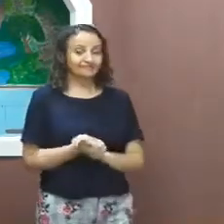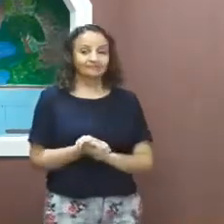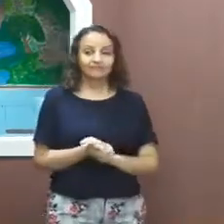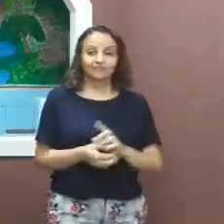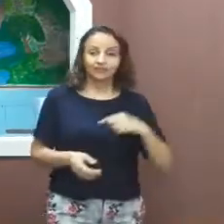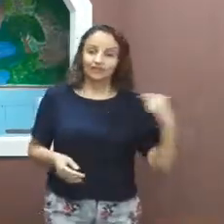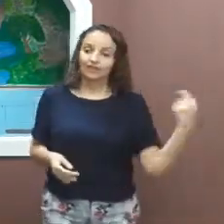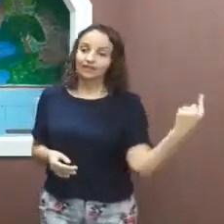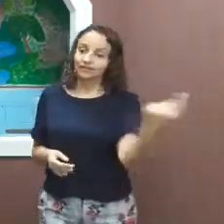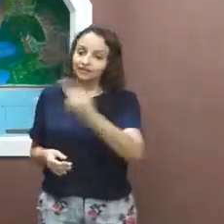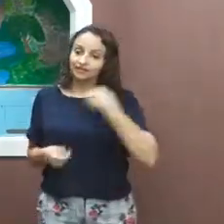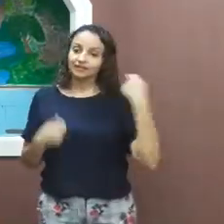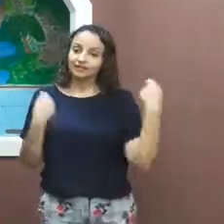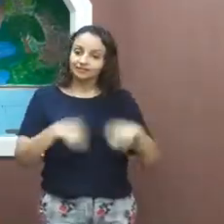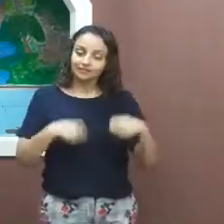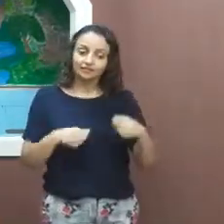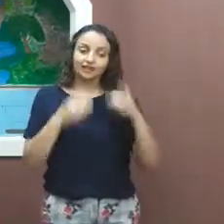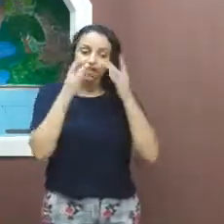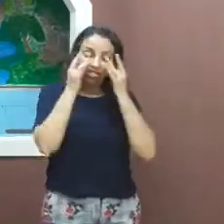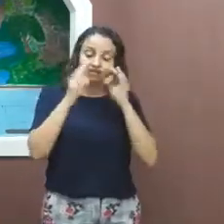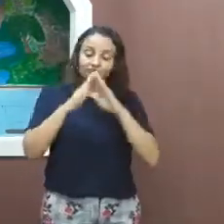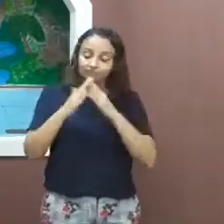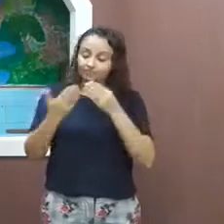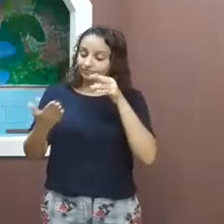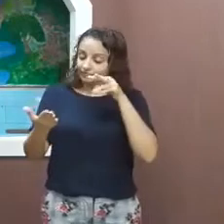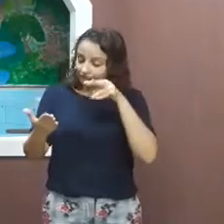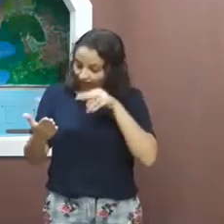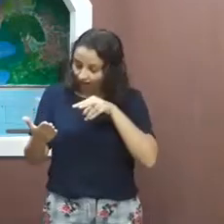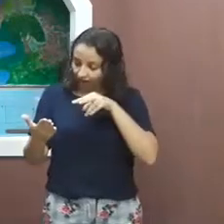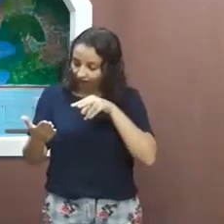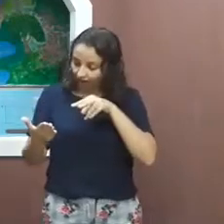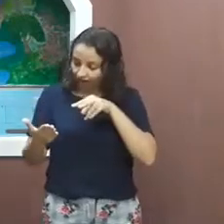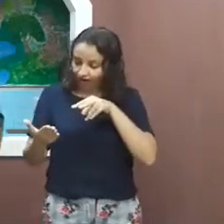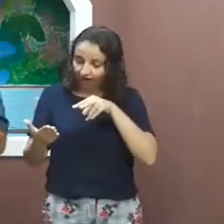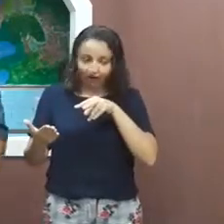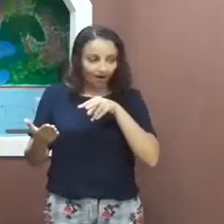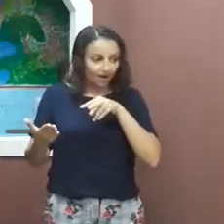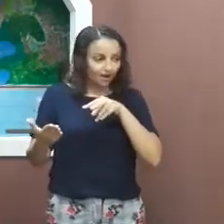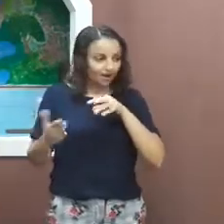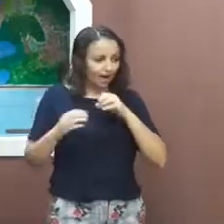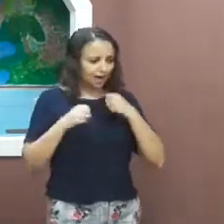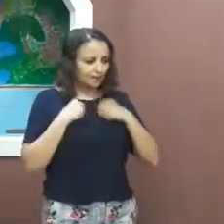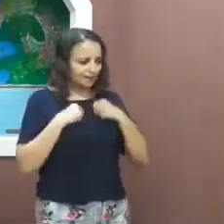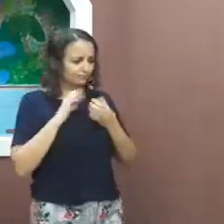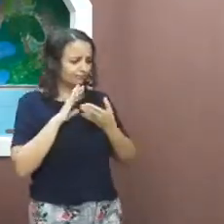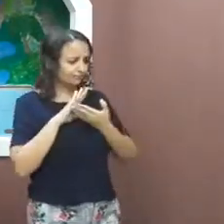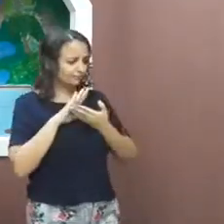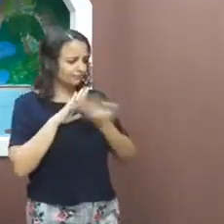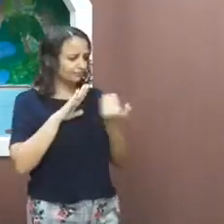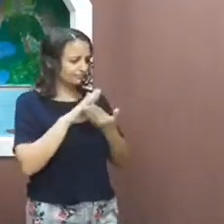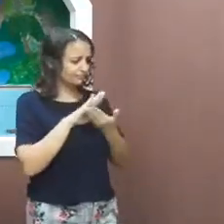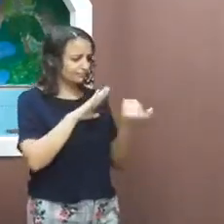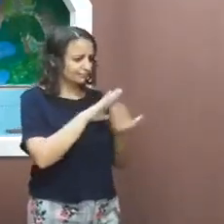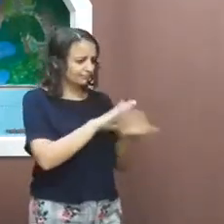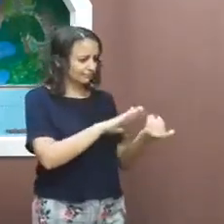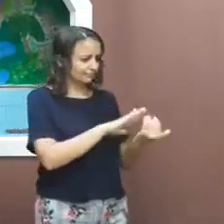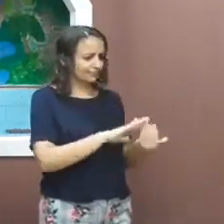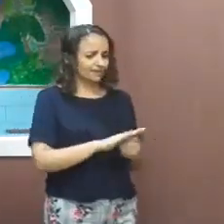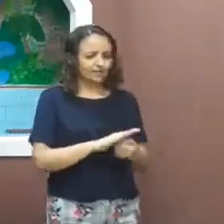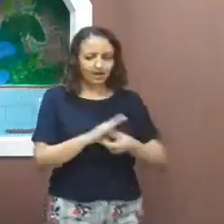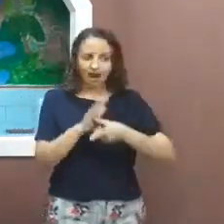nós precisamos olhar para a palavra de Deus e tirar um pouquinho dessa ansiedade de nós. Eu quero, antes